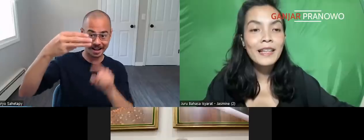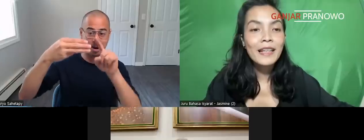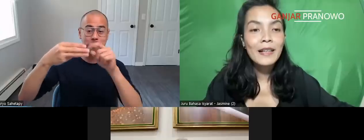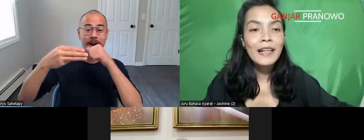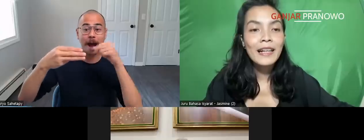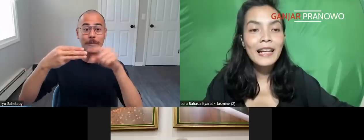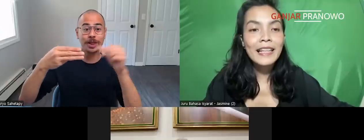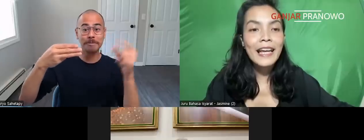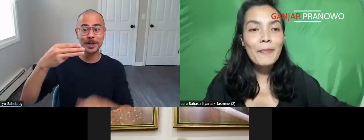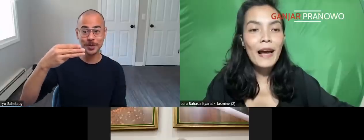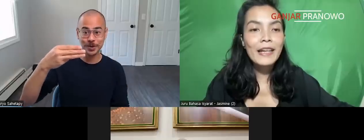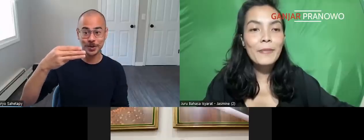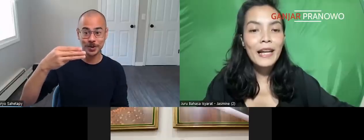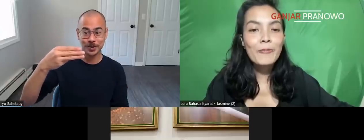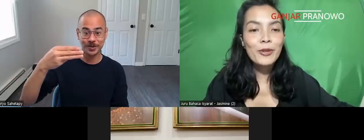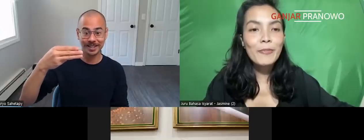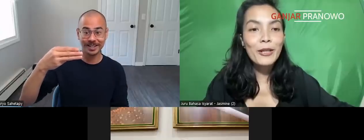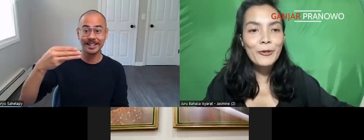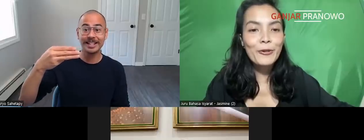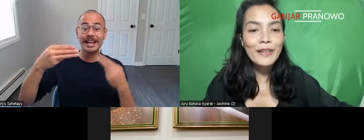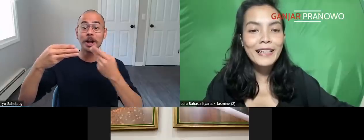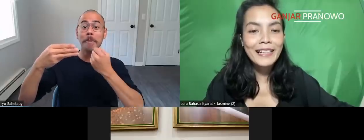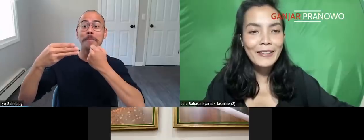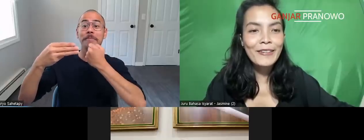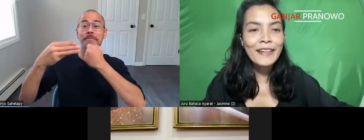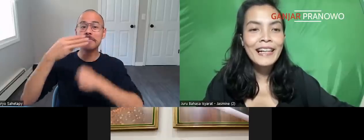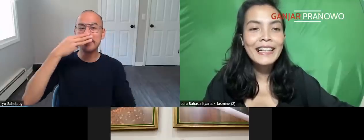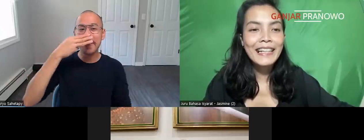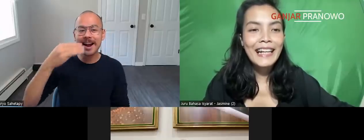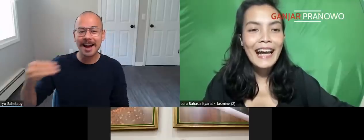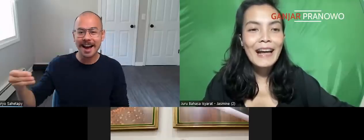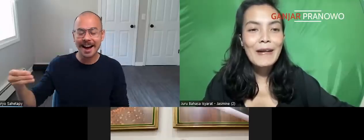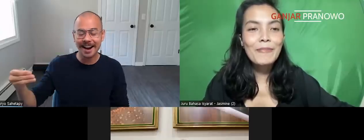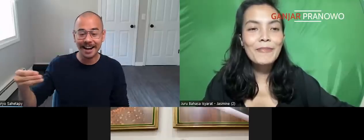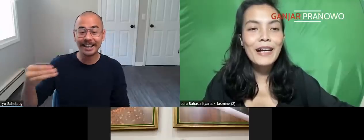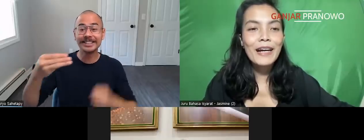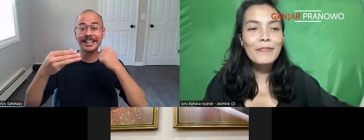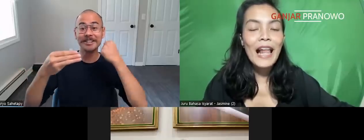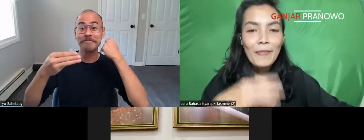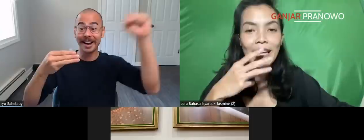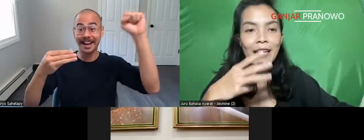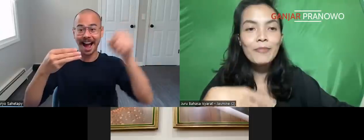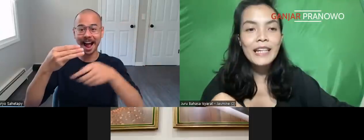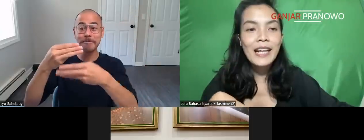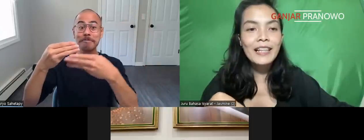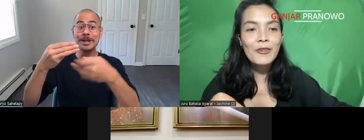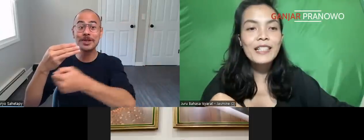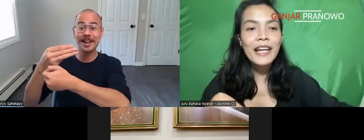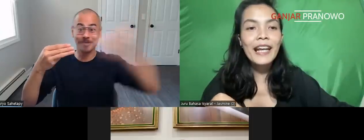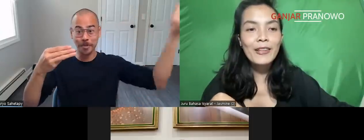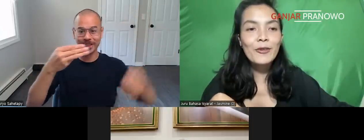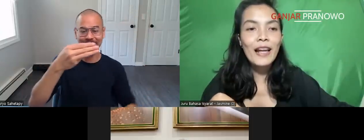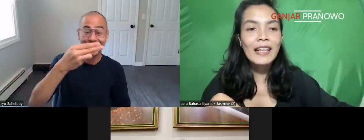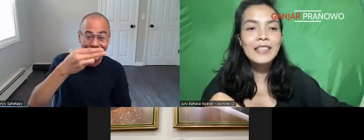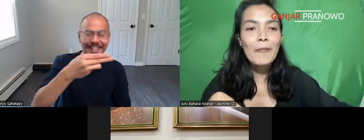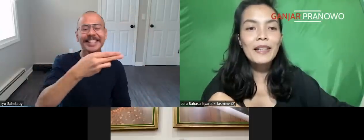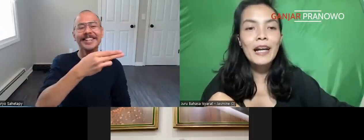Belanda kan tiga ya Pak ada merah putih biru sekarang dua Belanda di syarat Indonesianya